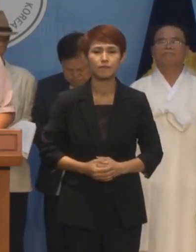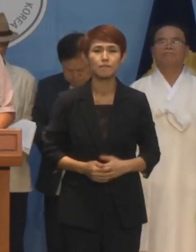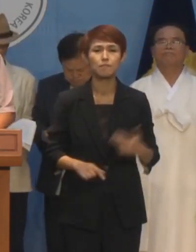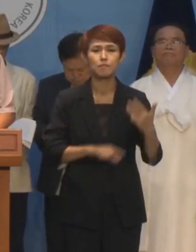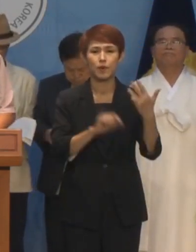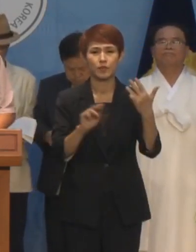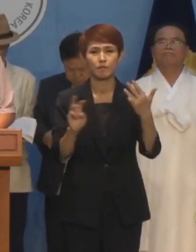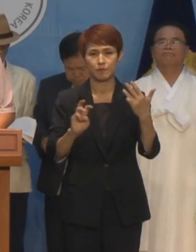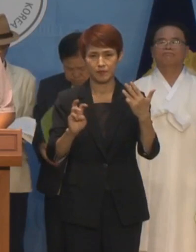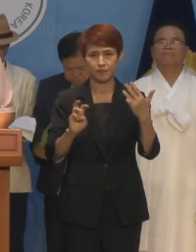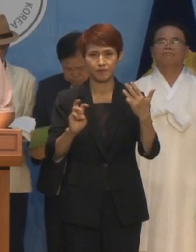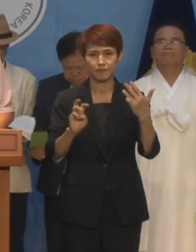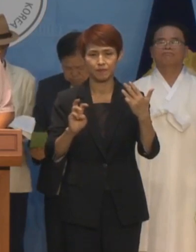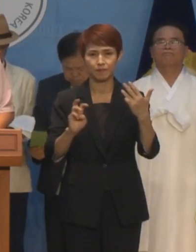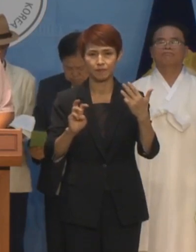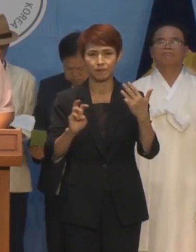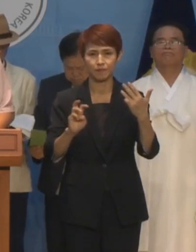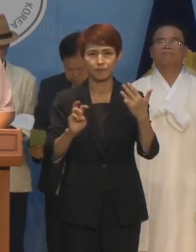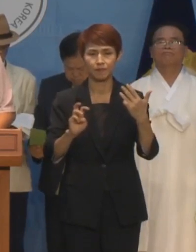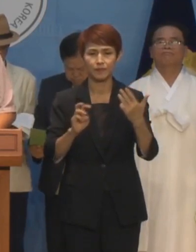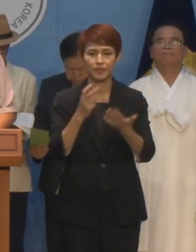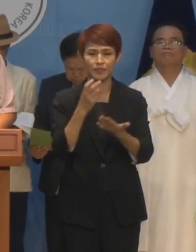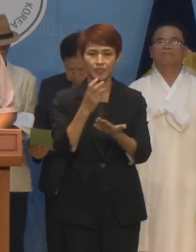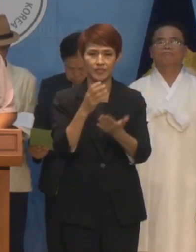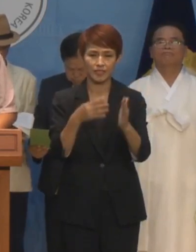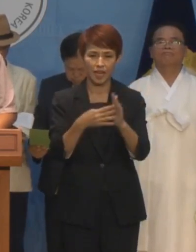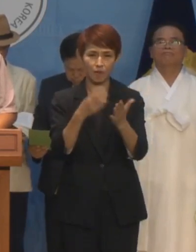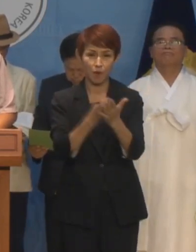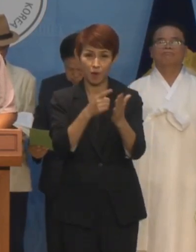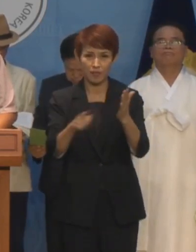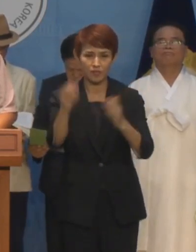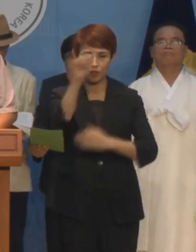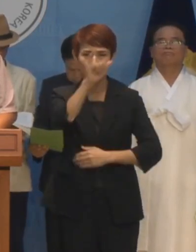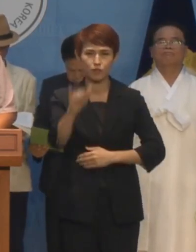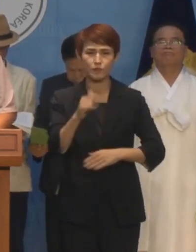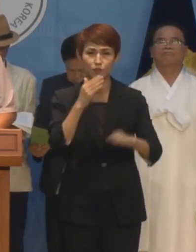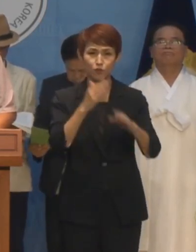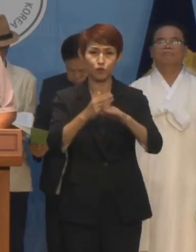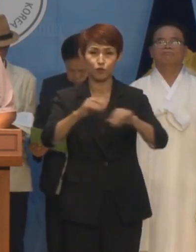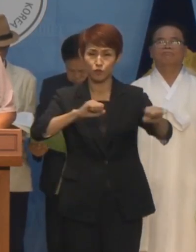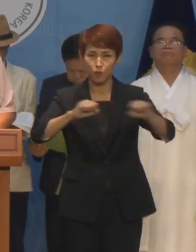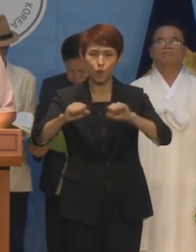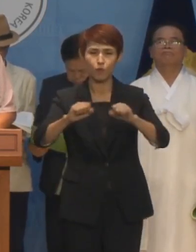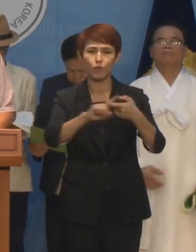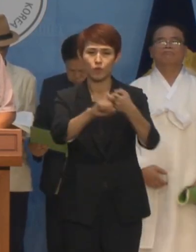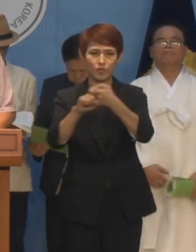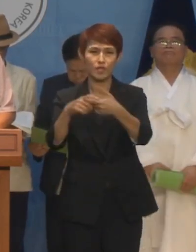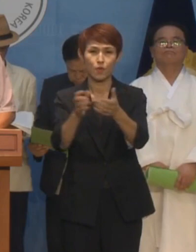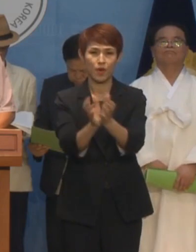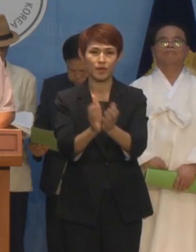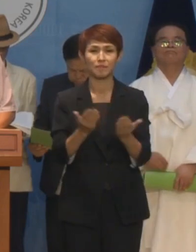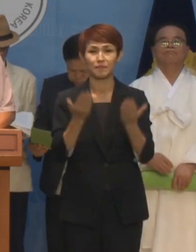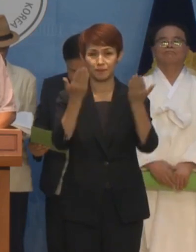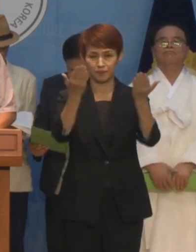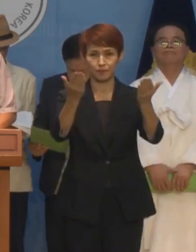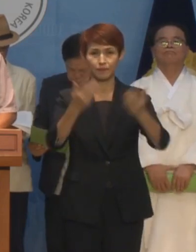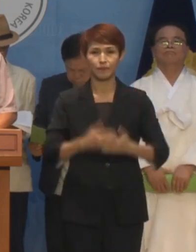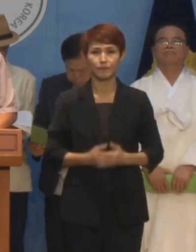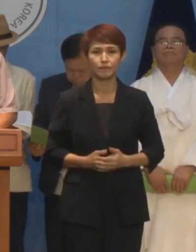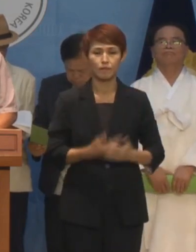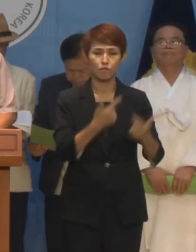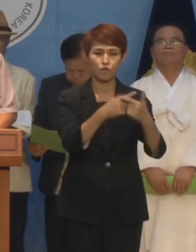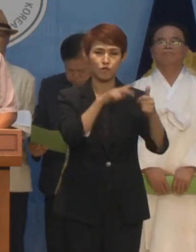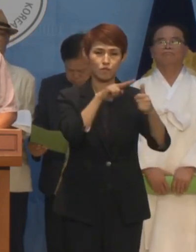2024년 8월 30일 사단법인 전국 민주화 운동 동지회 재단법인